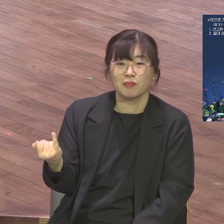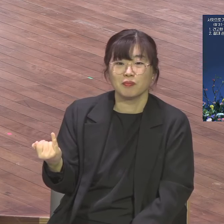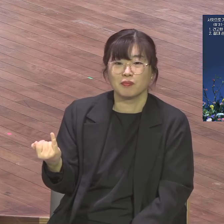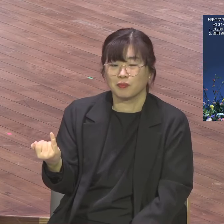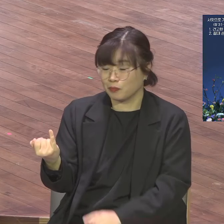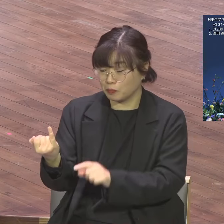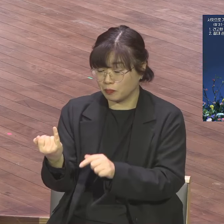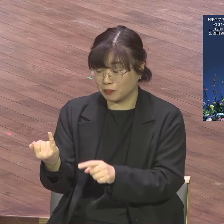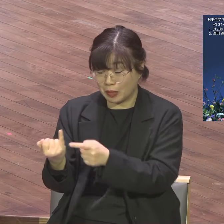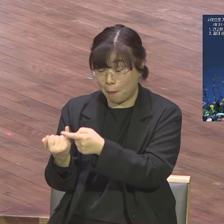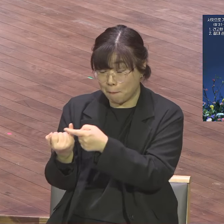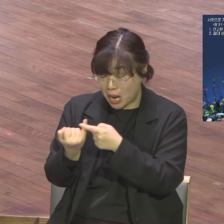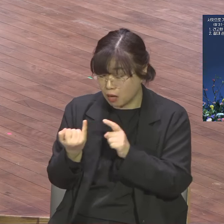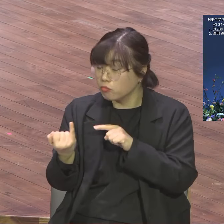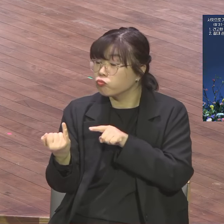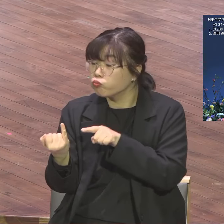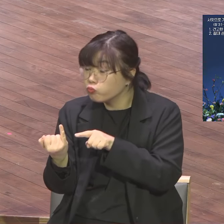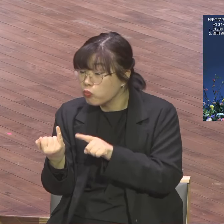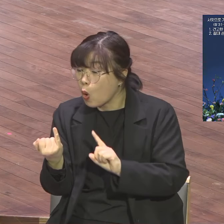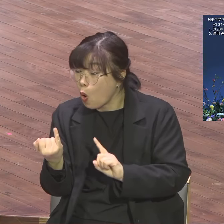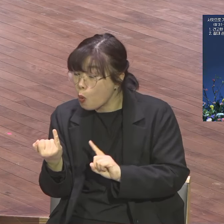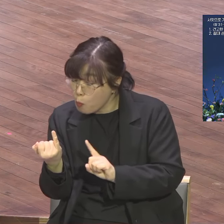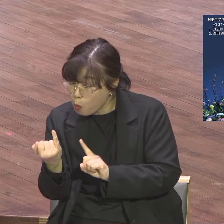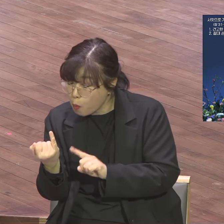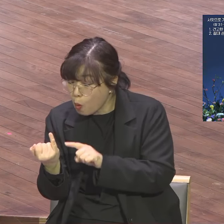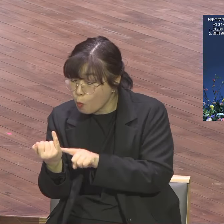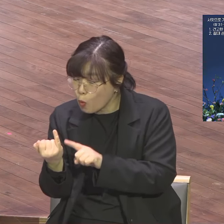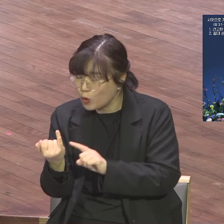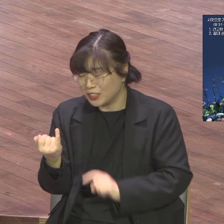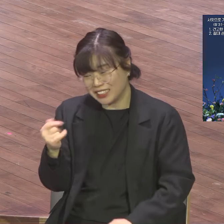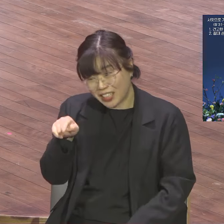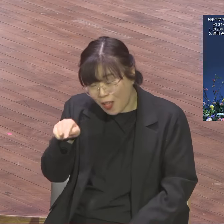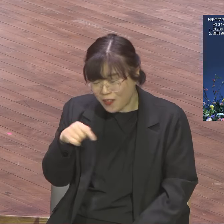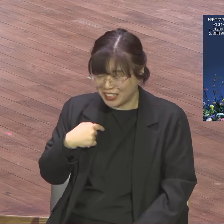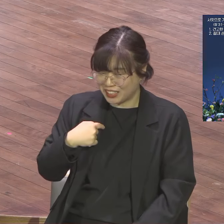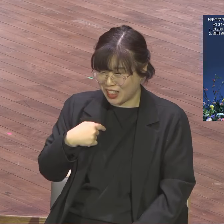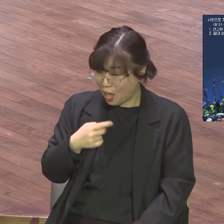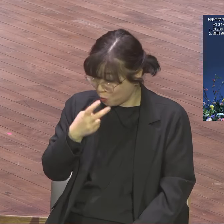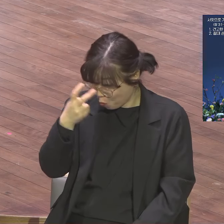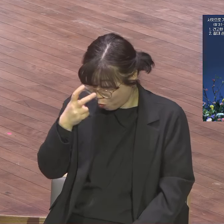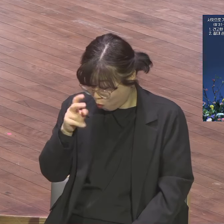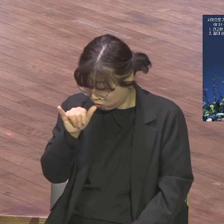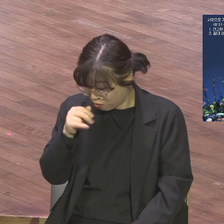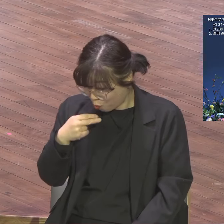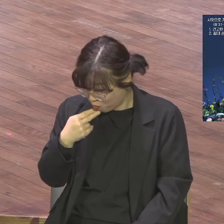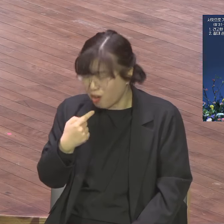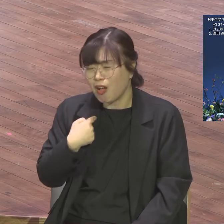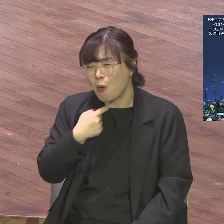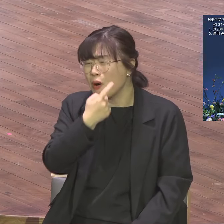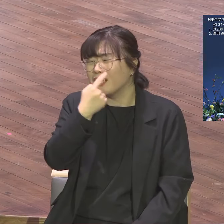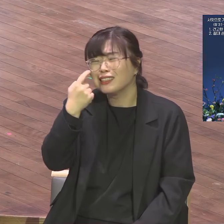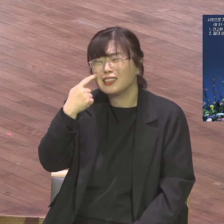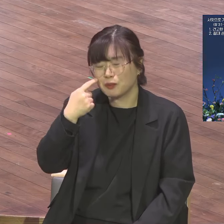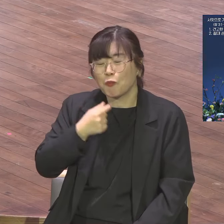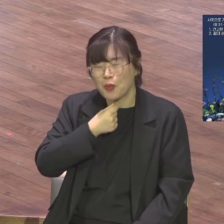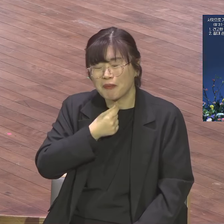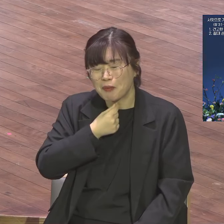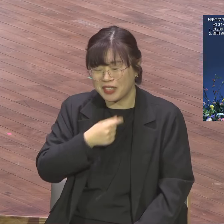보니까 이화여고 전교 5% 이내 성장이 있더라고. 이화여고 와